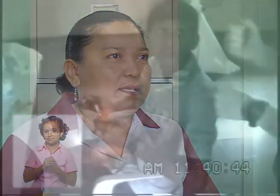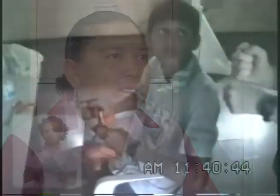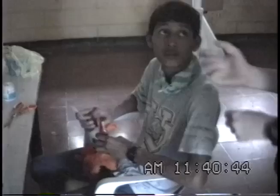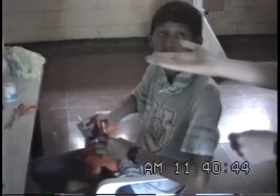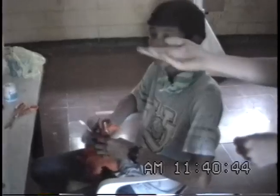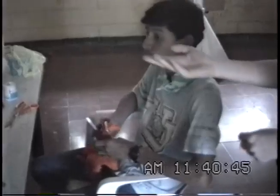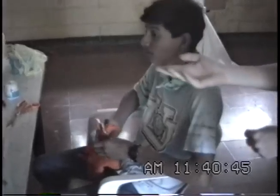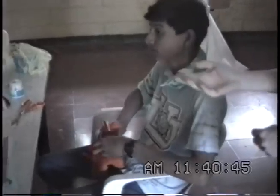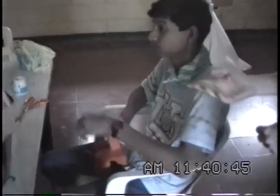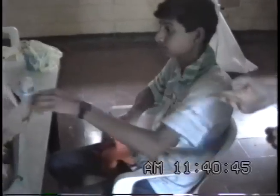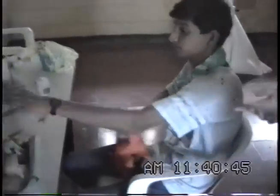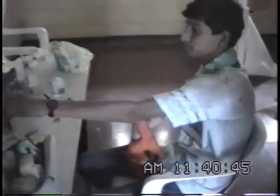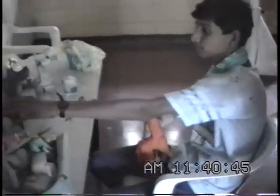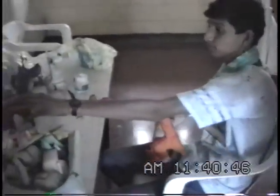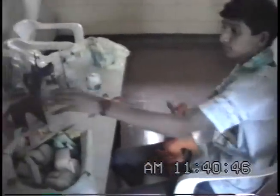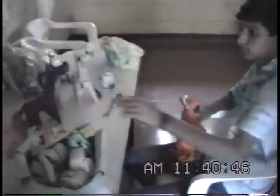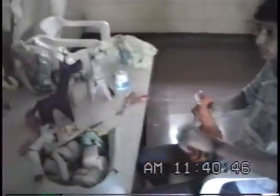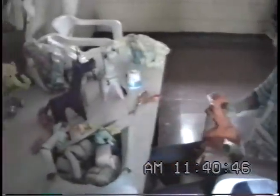idioma...